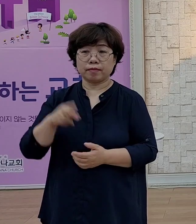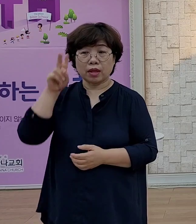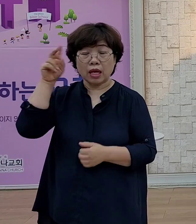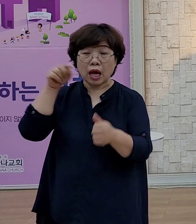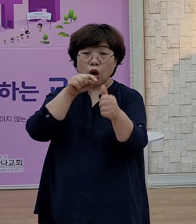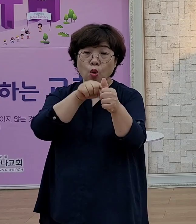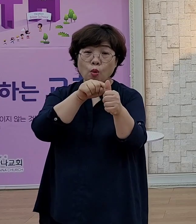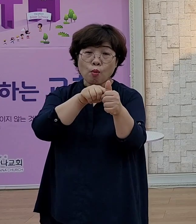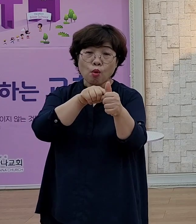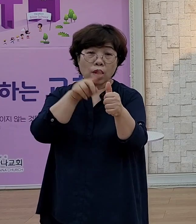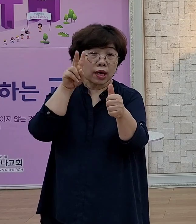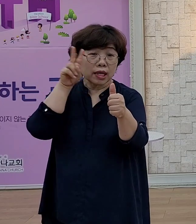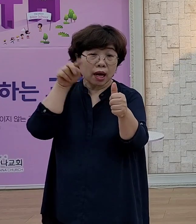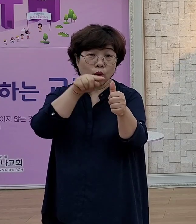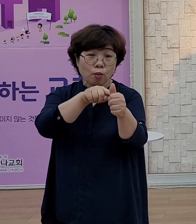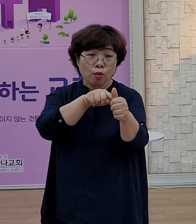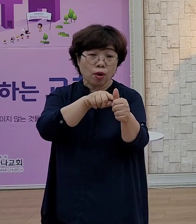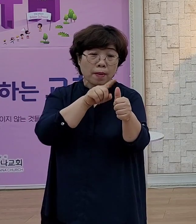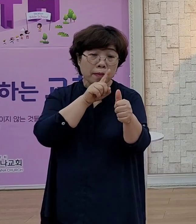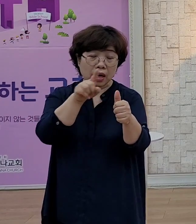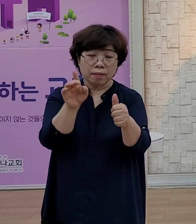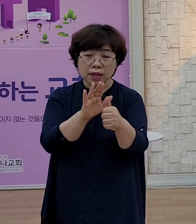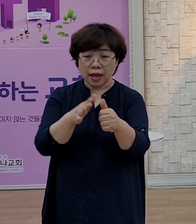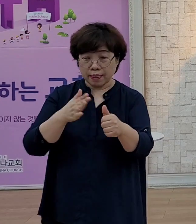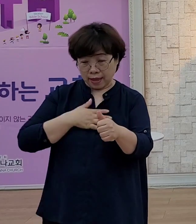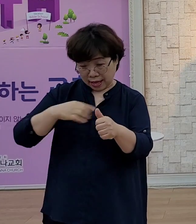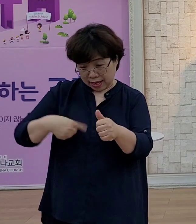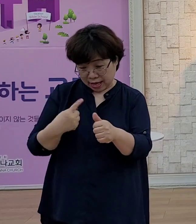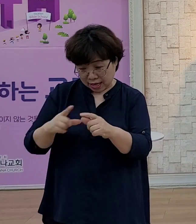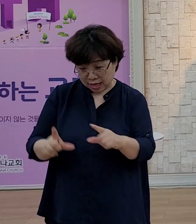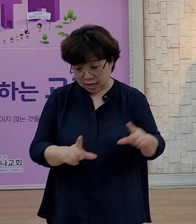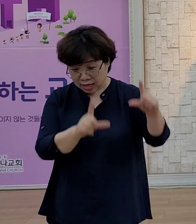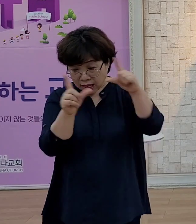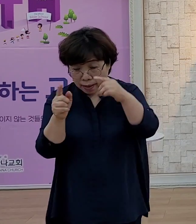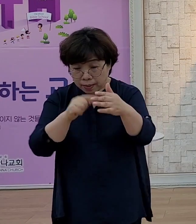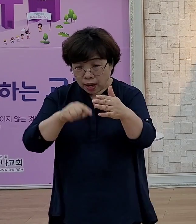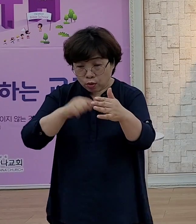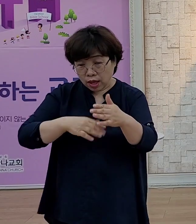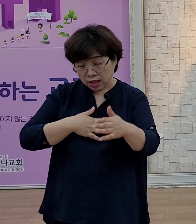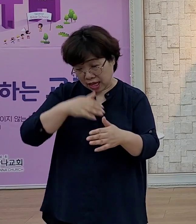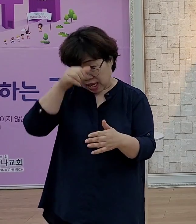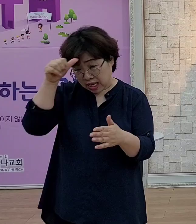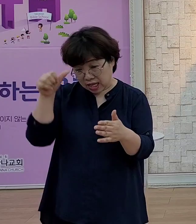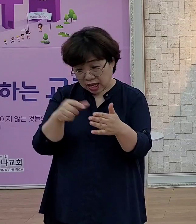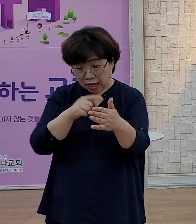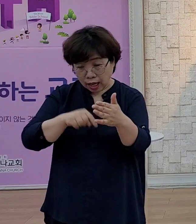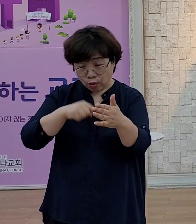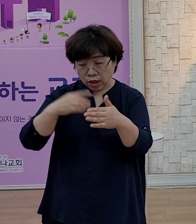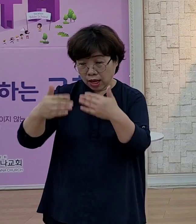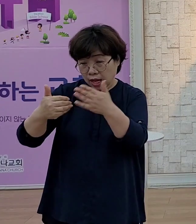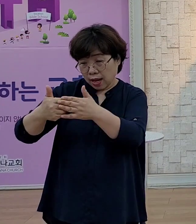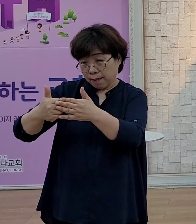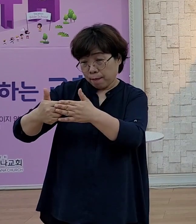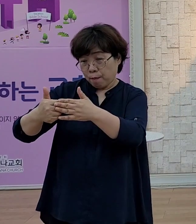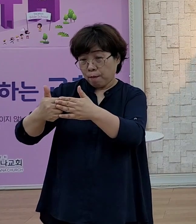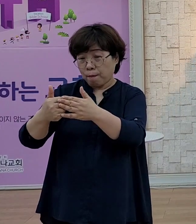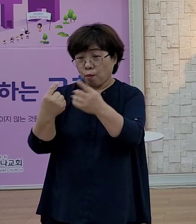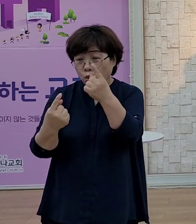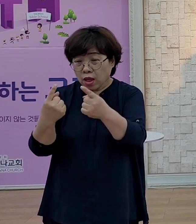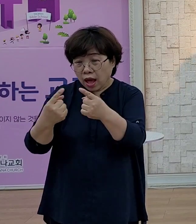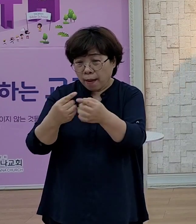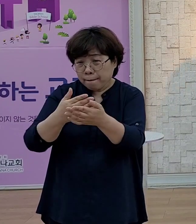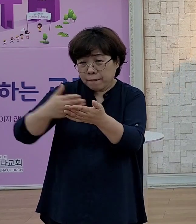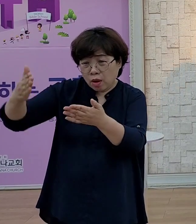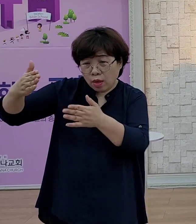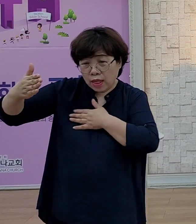이야기를 하기 위해서 나 자신의 삶에서 우리 인생에서 내가 하나님보다 앞서지 않기 위해서 하나님의 역할을 대신하지